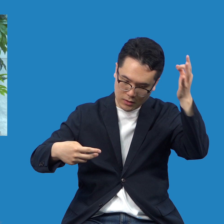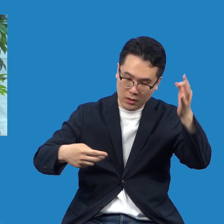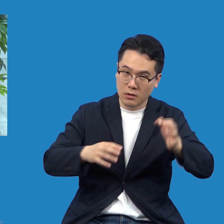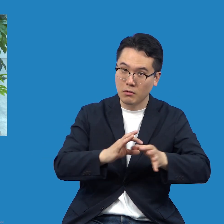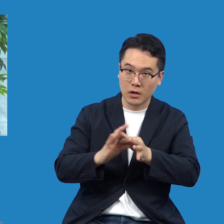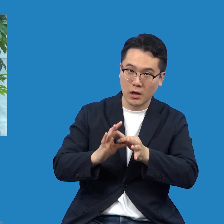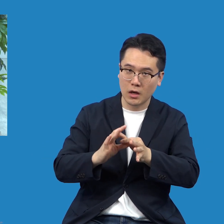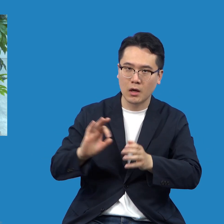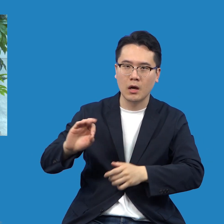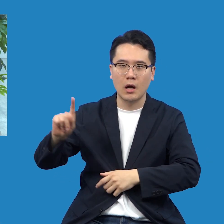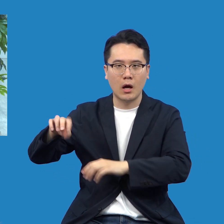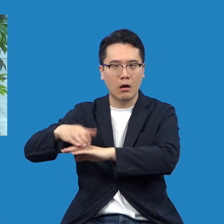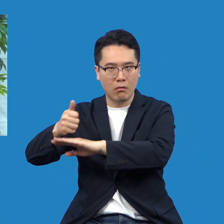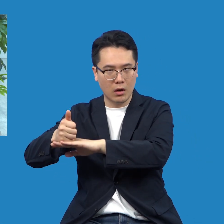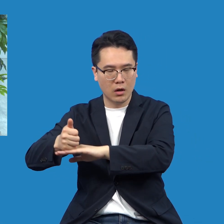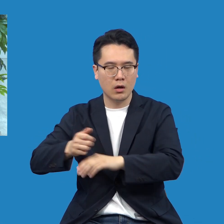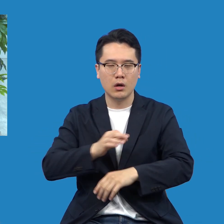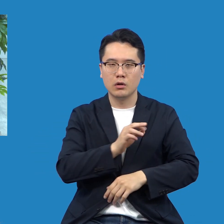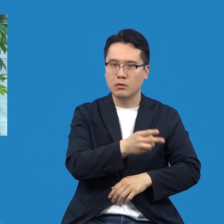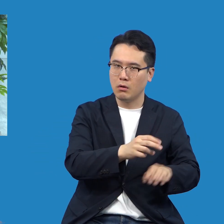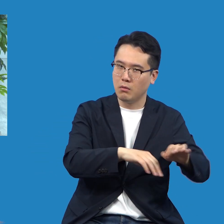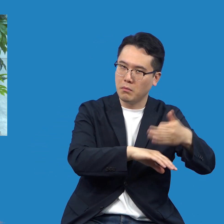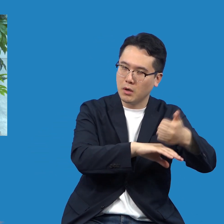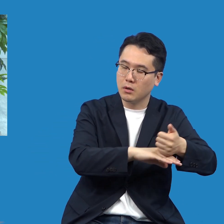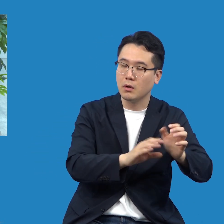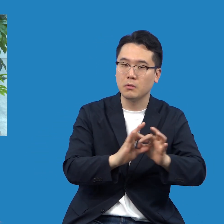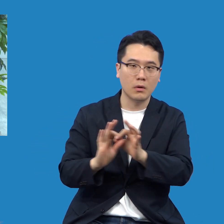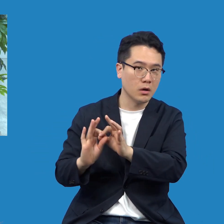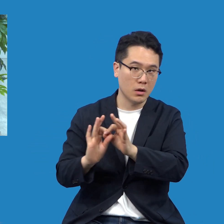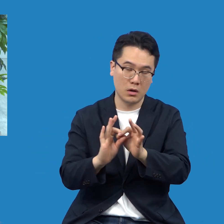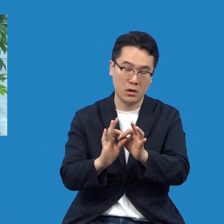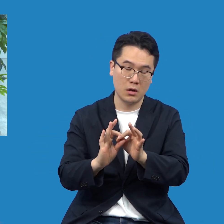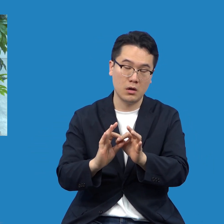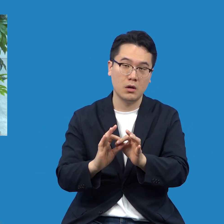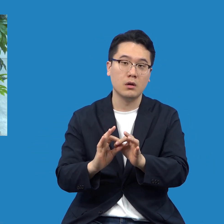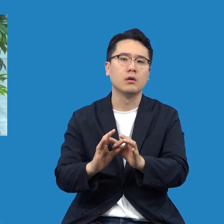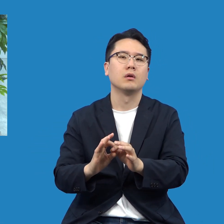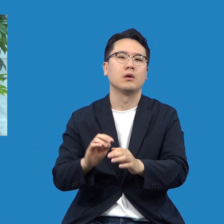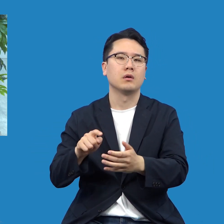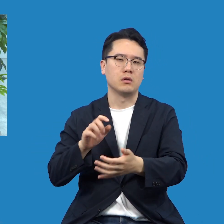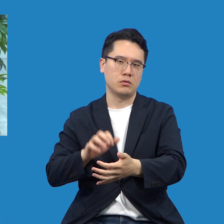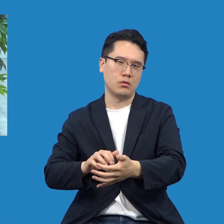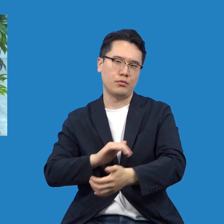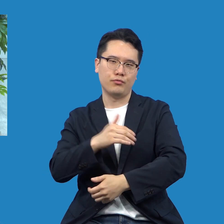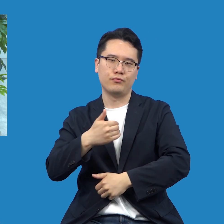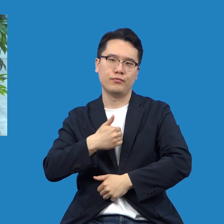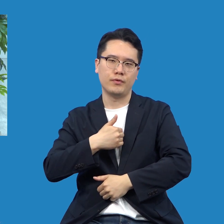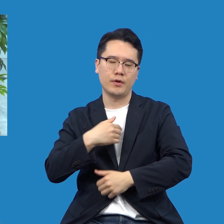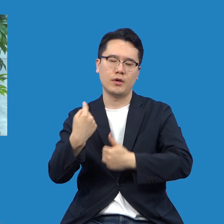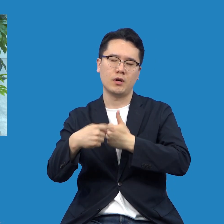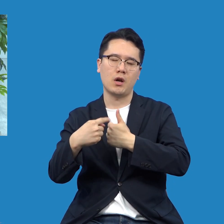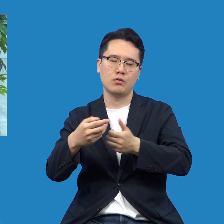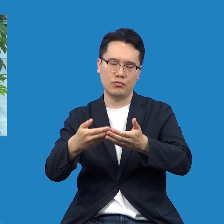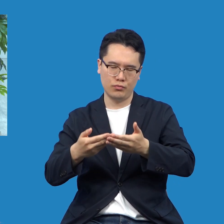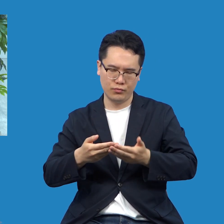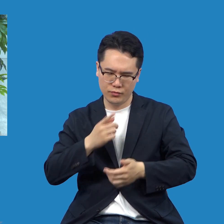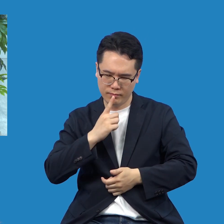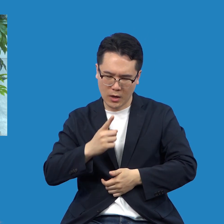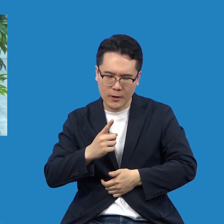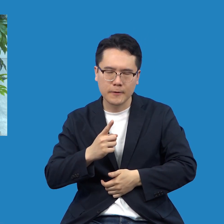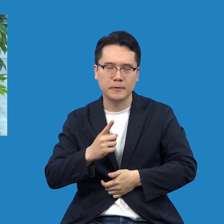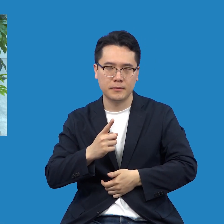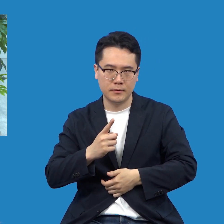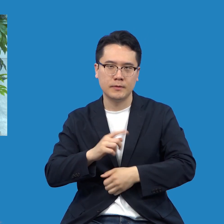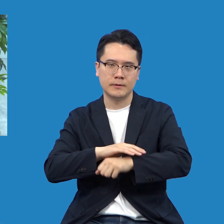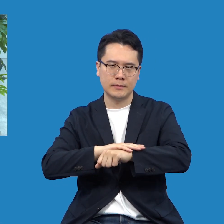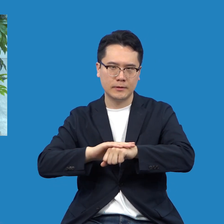속에 열왕기 기자를 통해서 하나님 우리에게 말씀하시는 그 음성에 응답해야 하겠습니다.